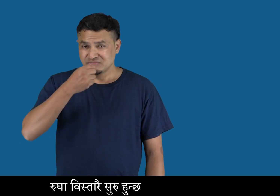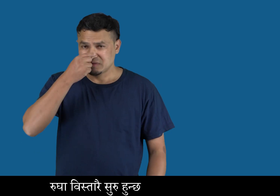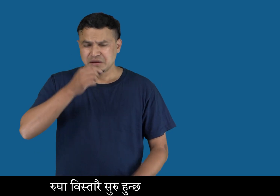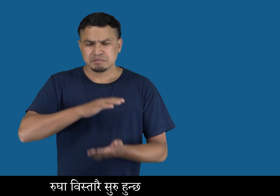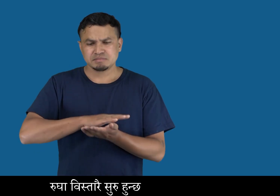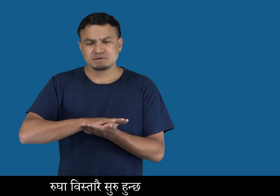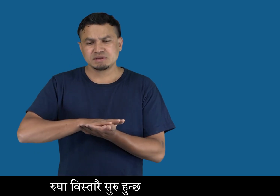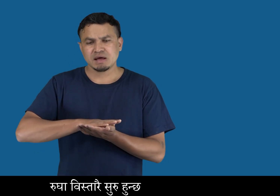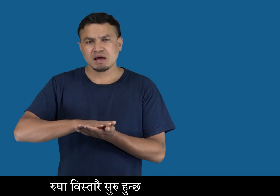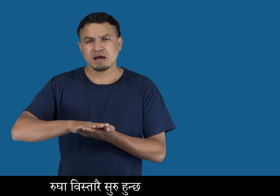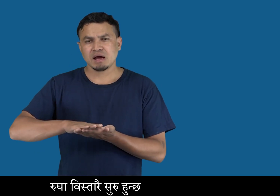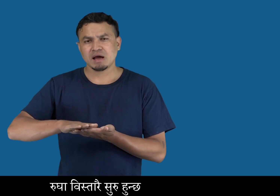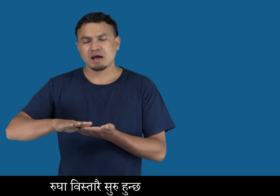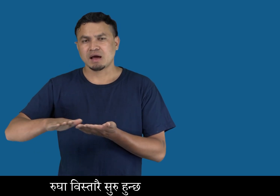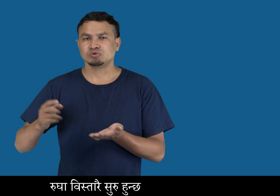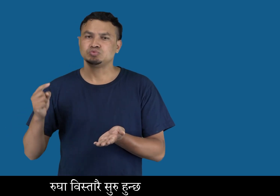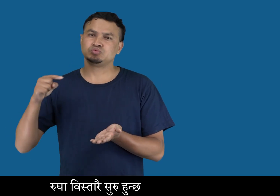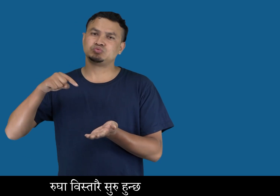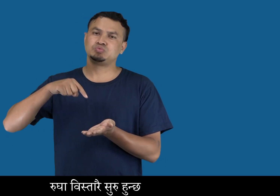रुघा बिस्तारै सुरु हुन्छ।